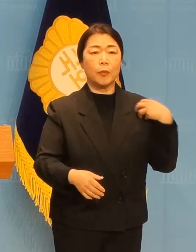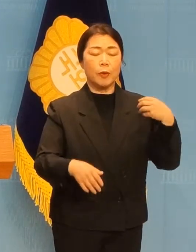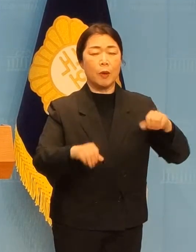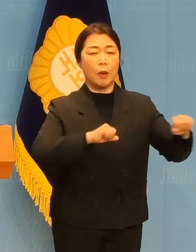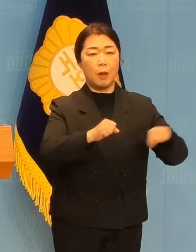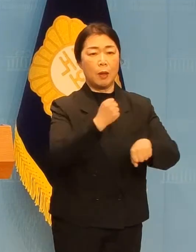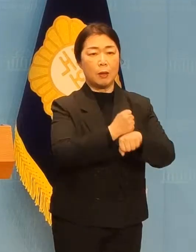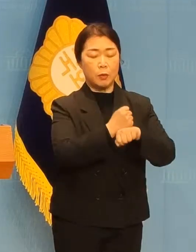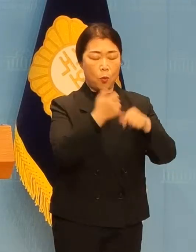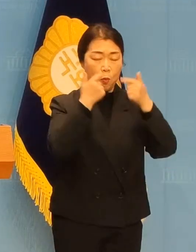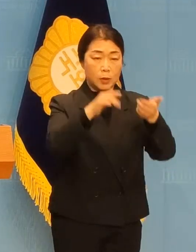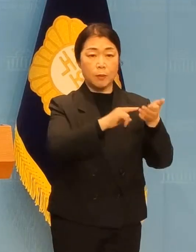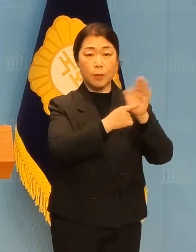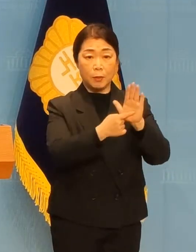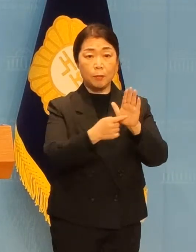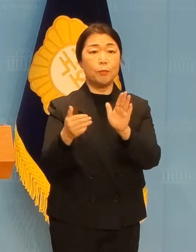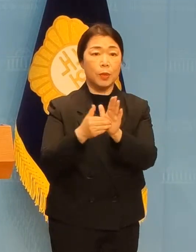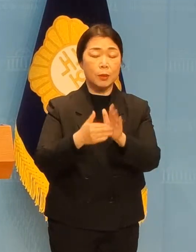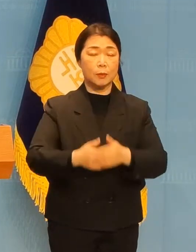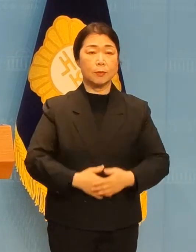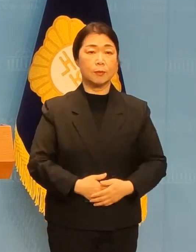의지도 분명히 했습니다.